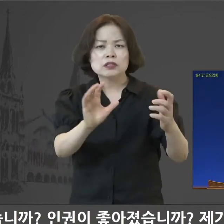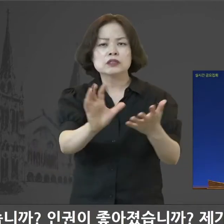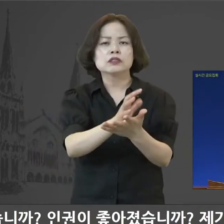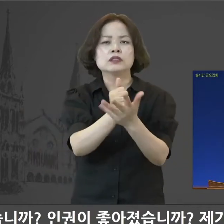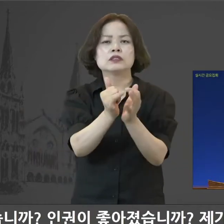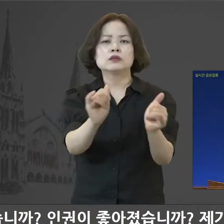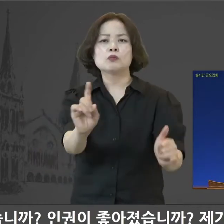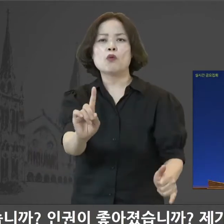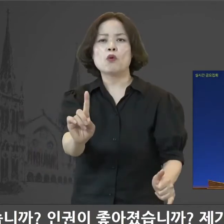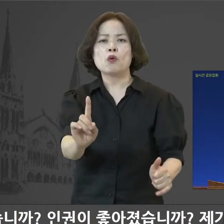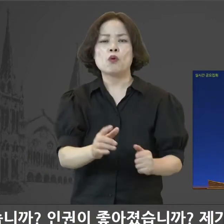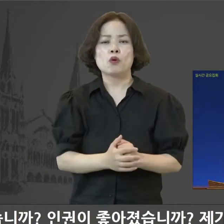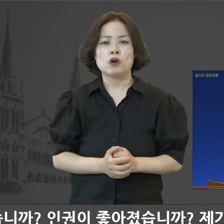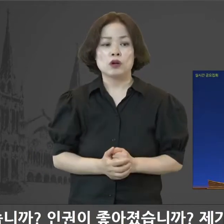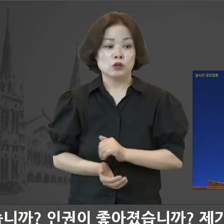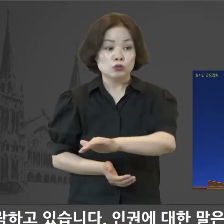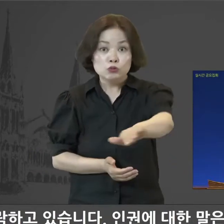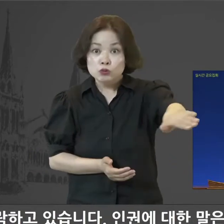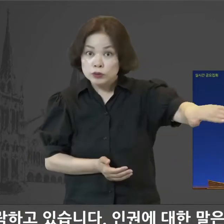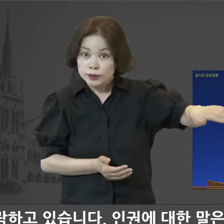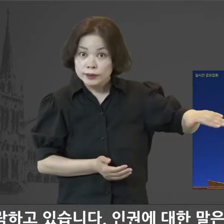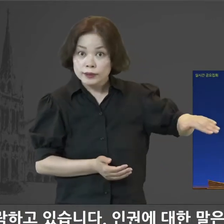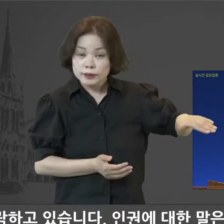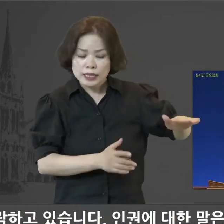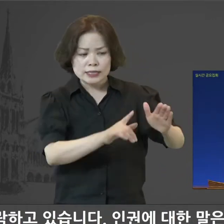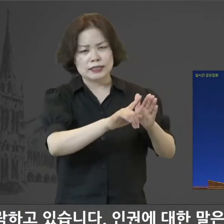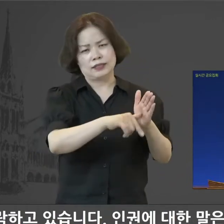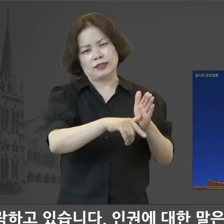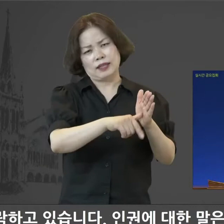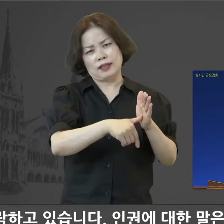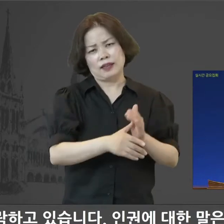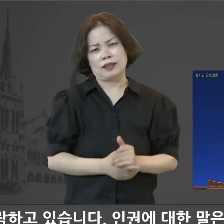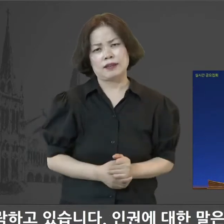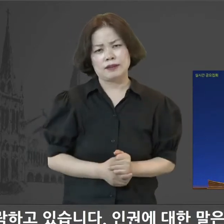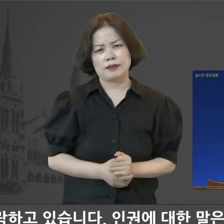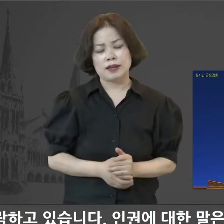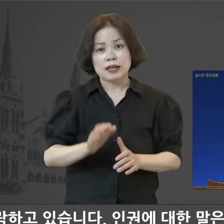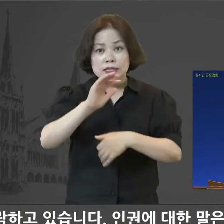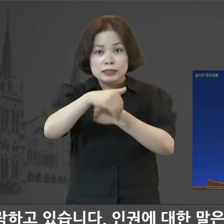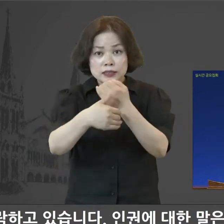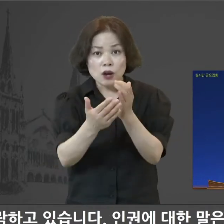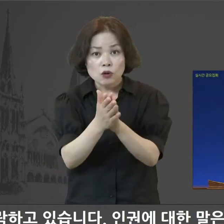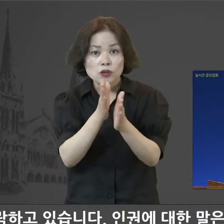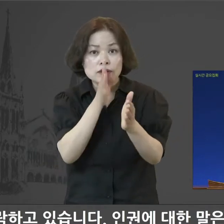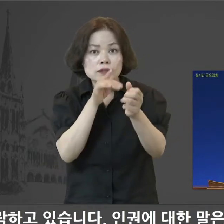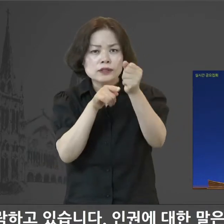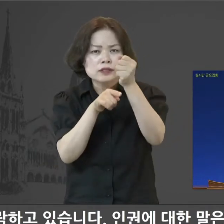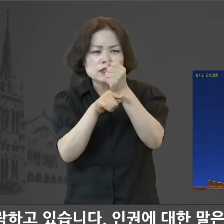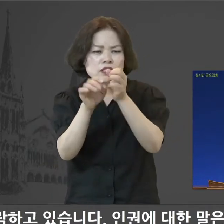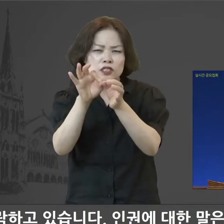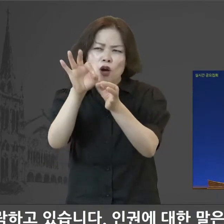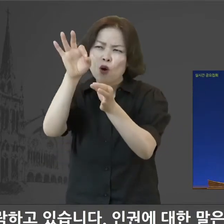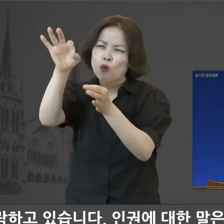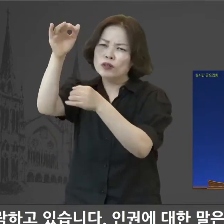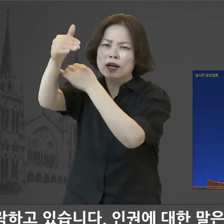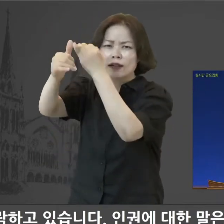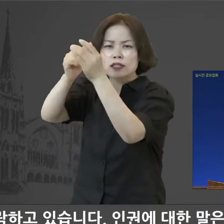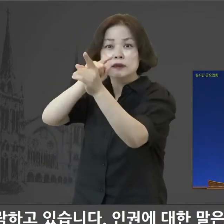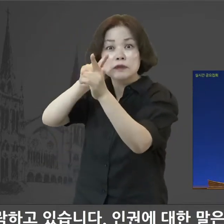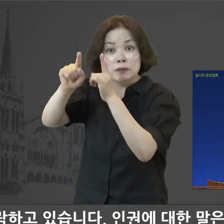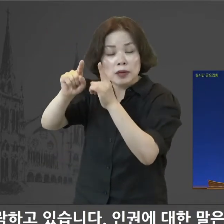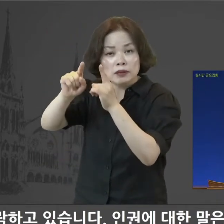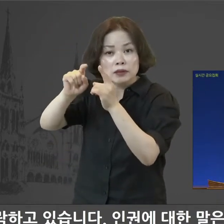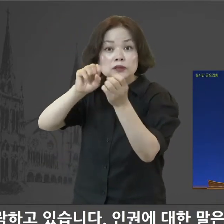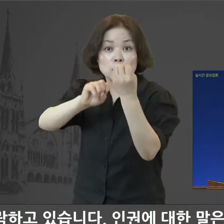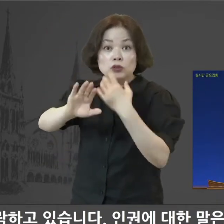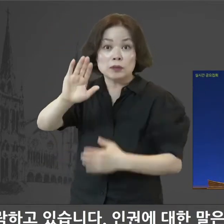합니까? 그러니까 우리는 이 시대에 성경의 진리, 영원하신 하나님의 말씀이 답이